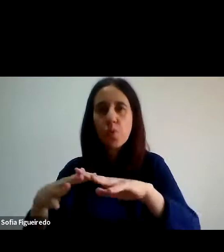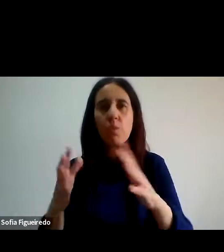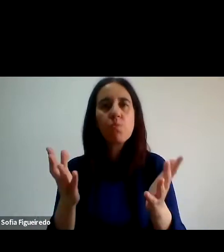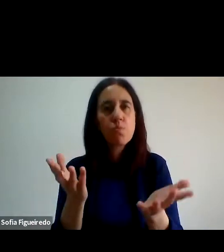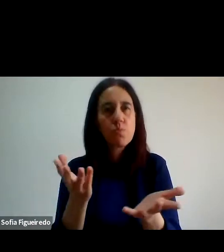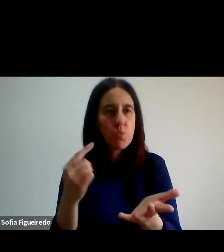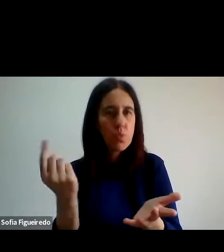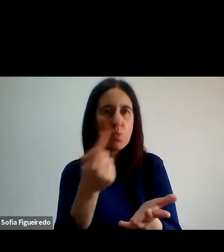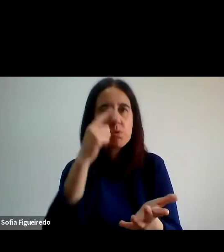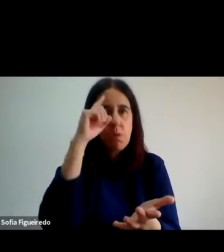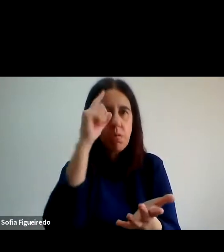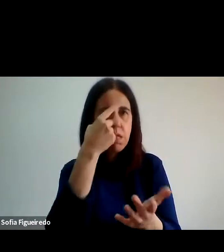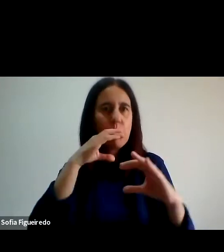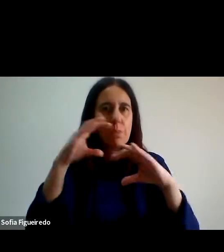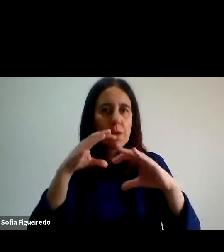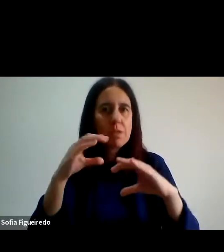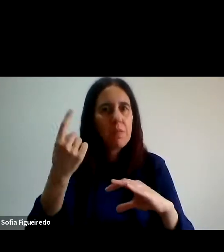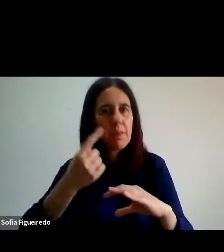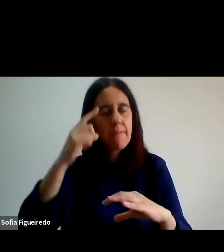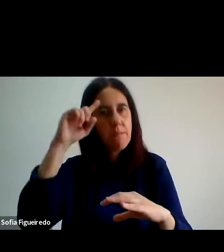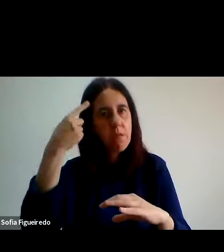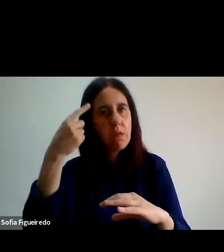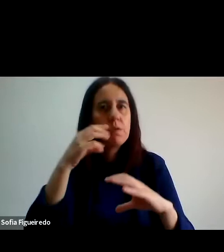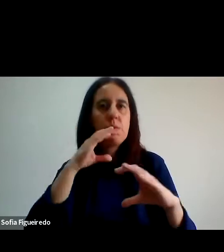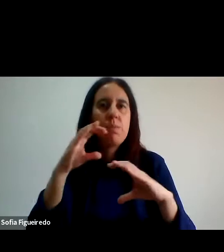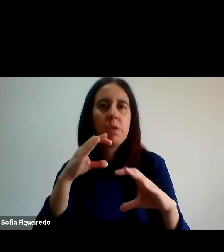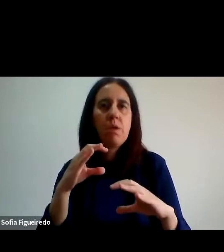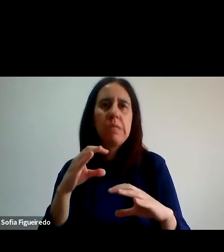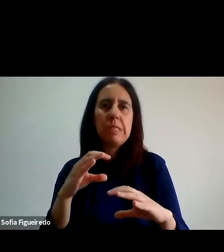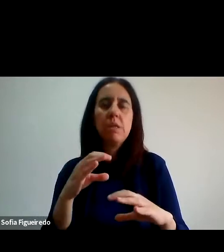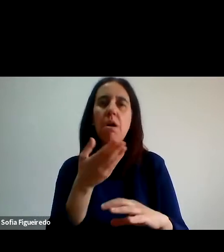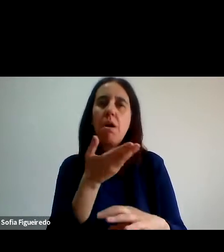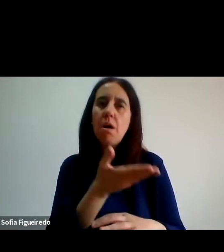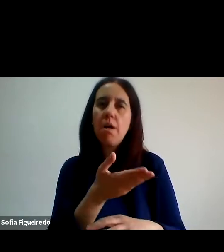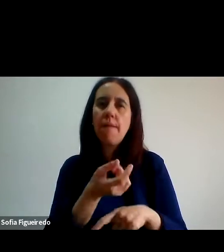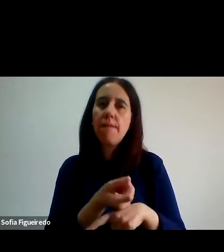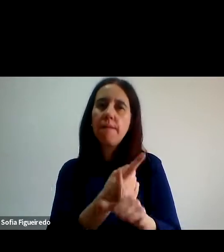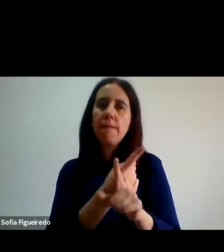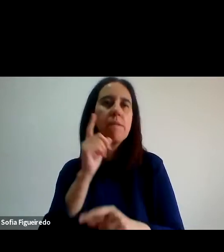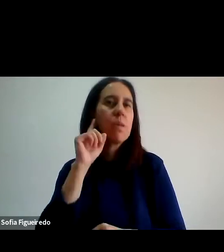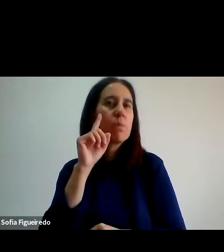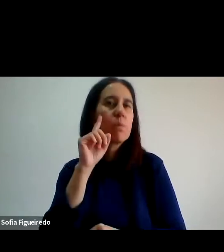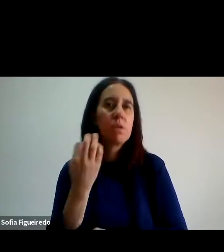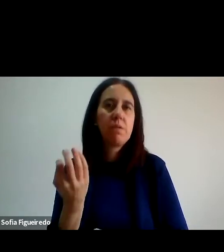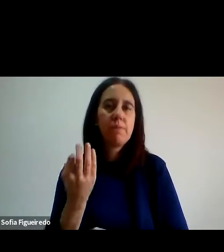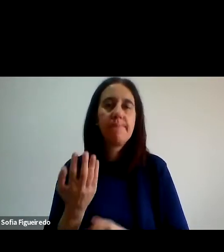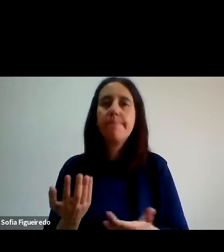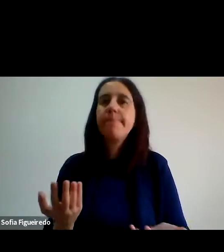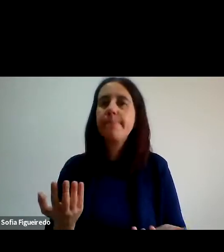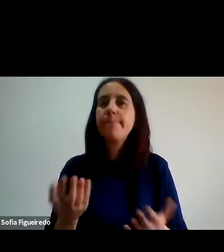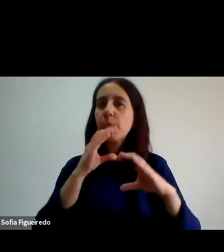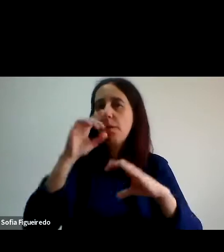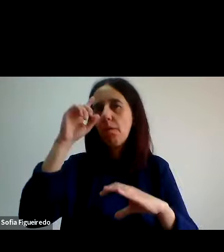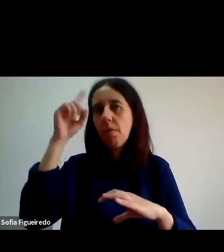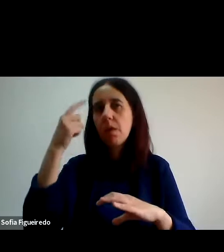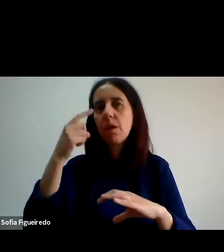pessoas sabem comunicar, todas as pessoas devem saber comunicar e todas elas têm esse papel e essa importância que é saber comunicar e